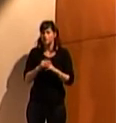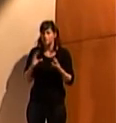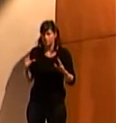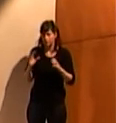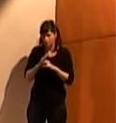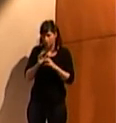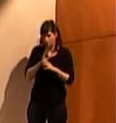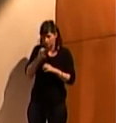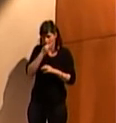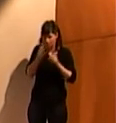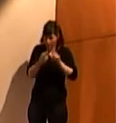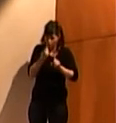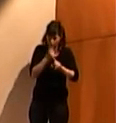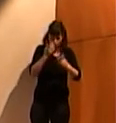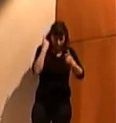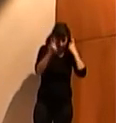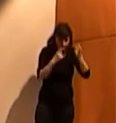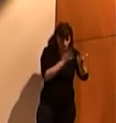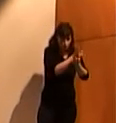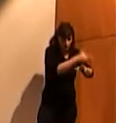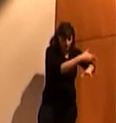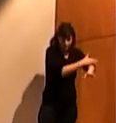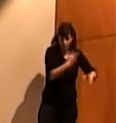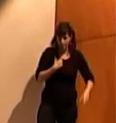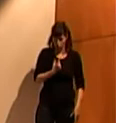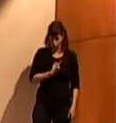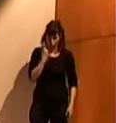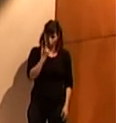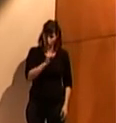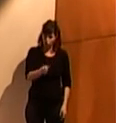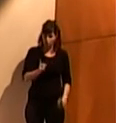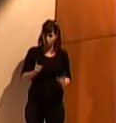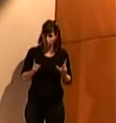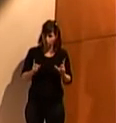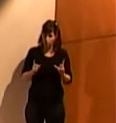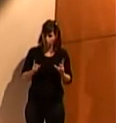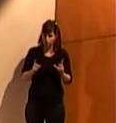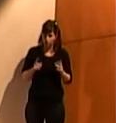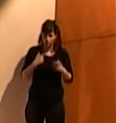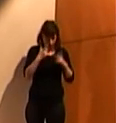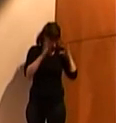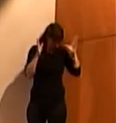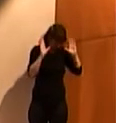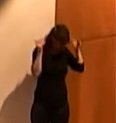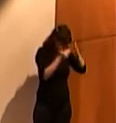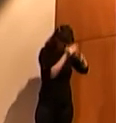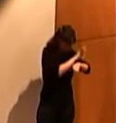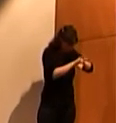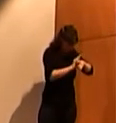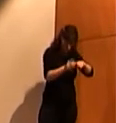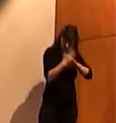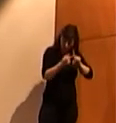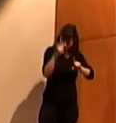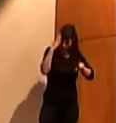de bien penser le projet en amont, mais pas seul. Parce que suivant le projet, suivant à qui il s'adresse, suivant qui va le